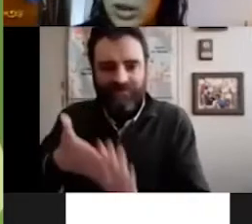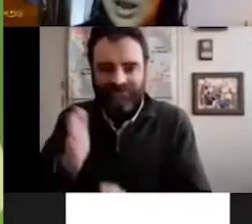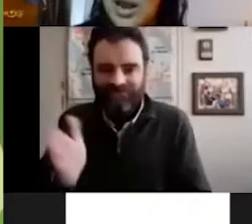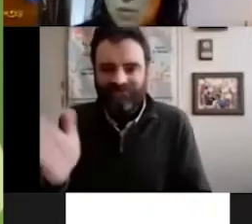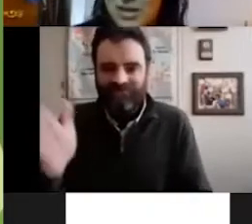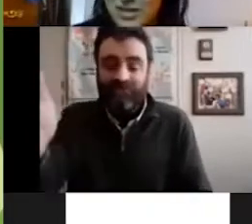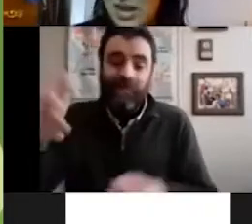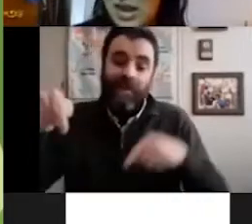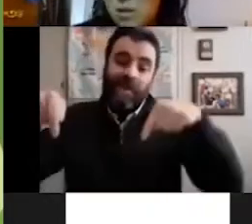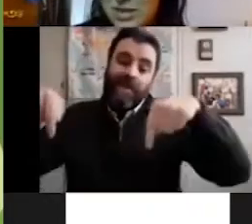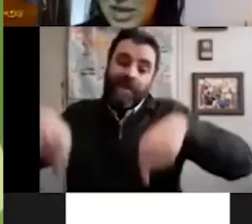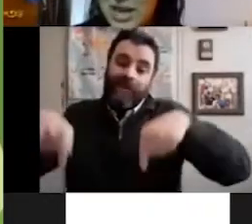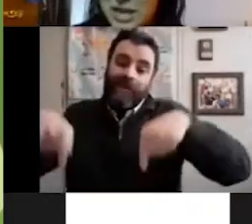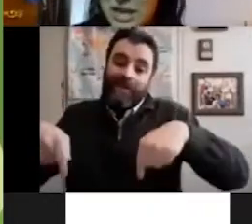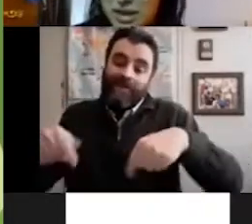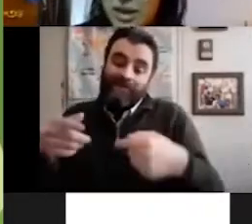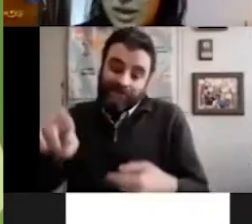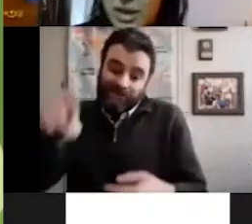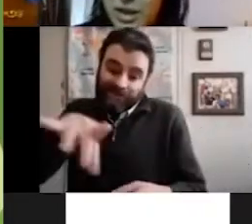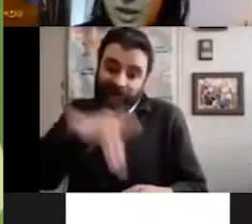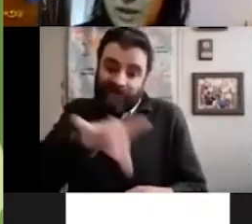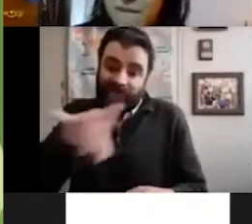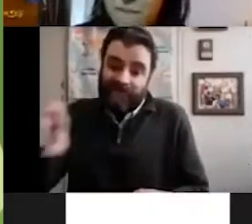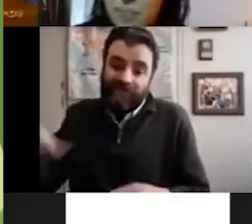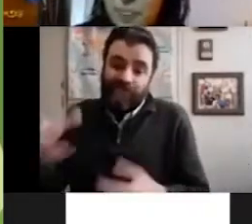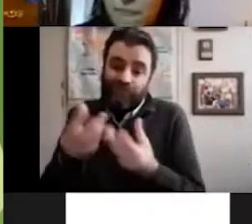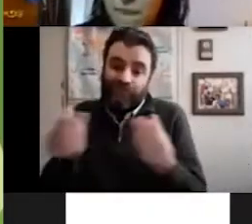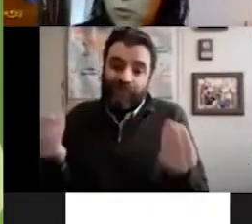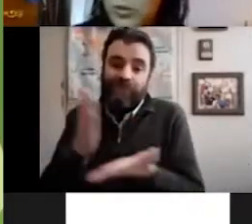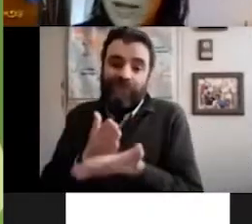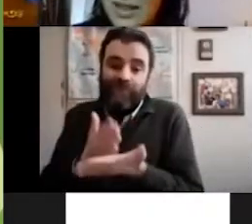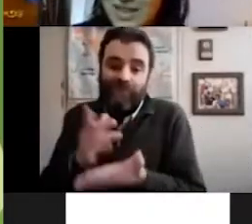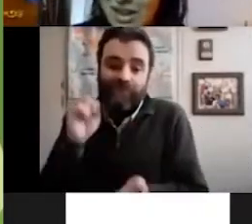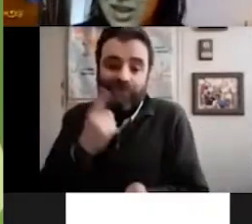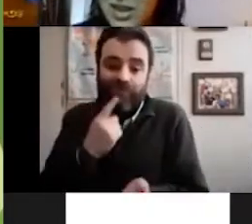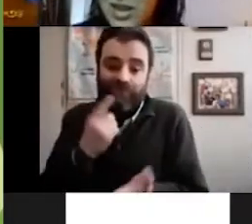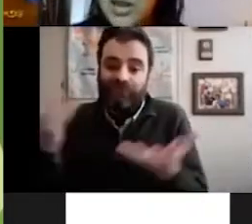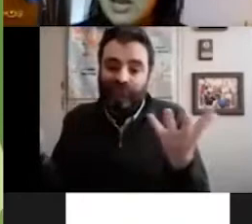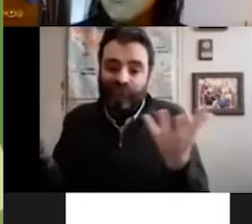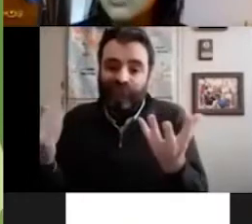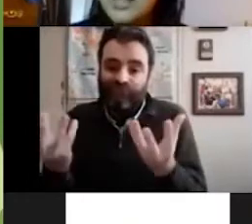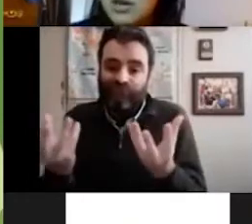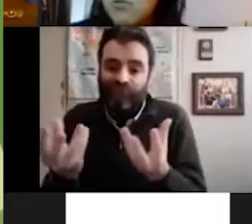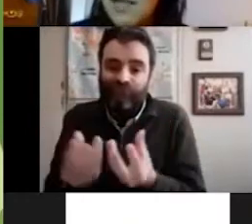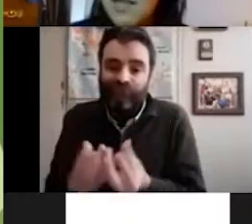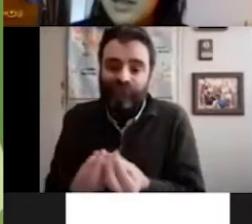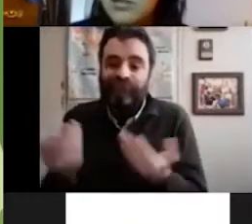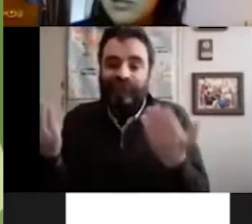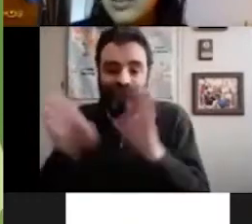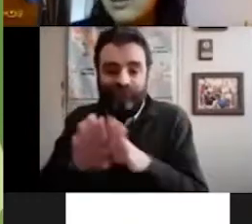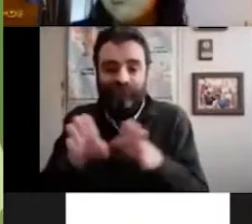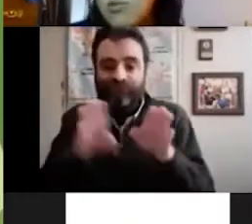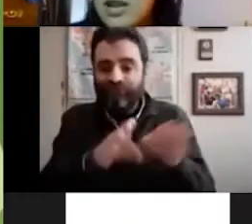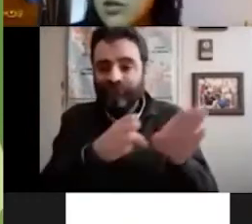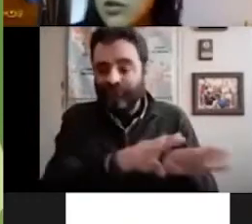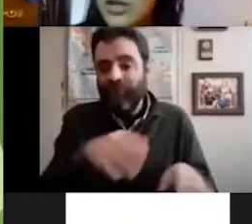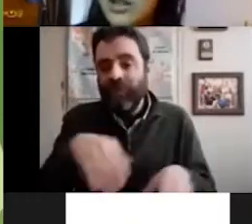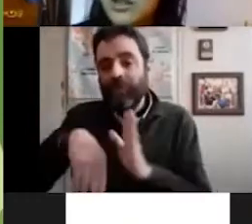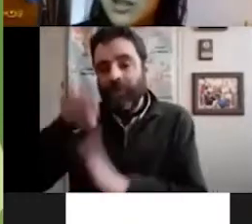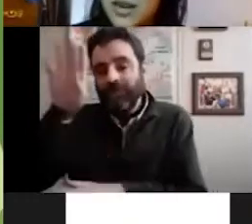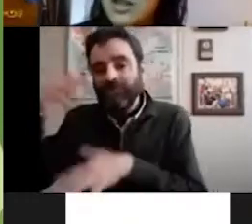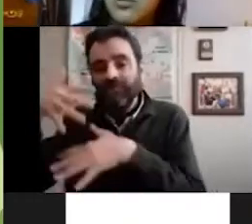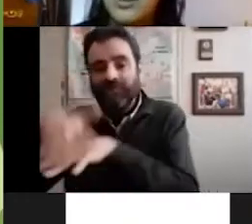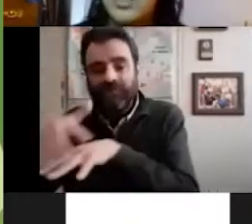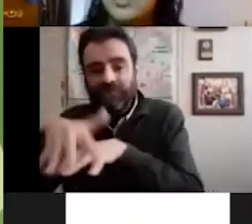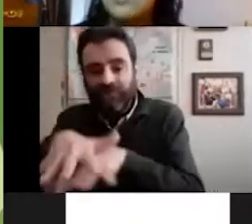la cultura en la lengua y la lengua de señas también. Ustedes saben que hay muchas escuelas de sordos